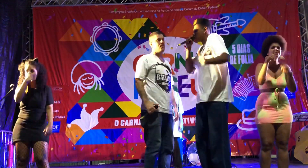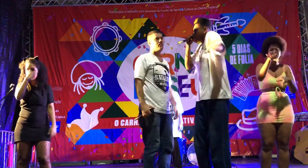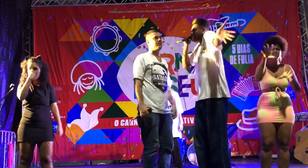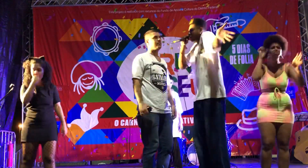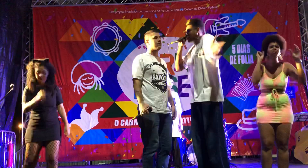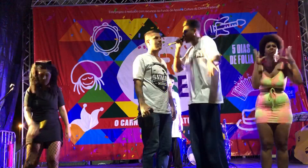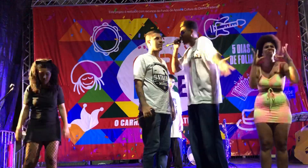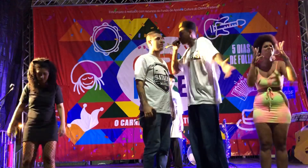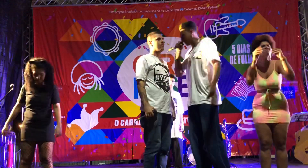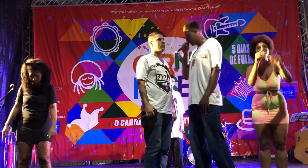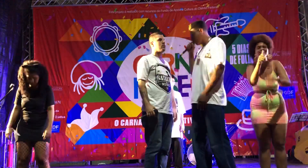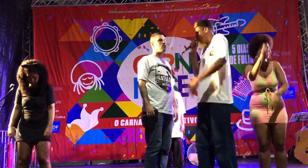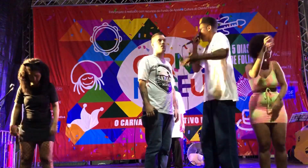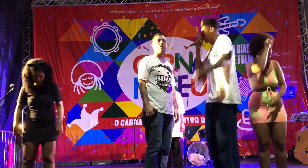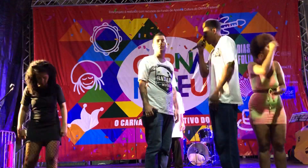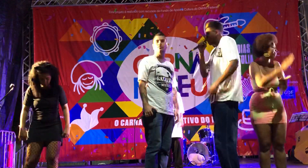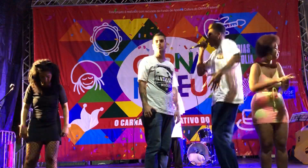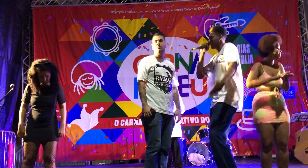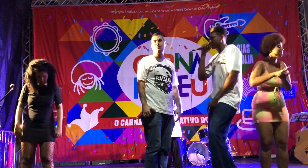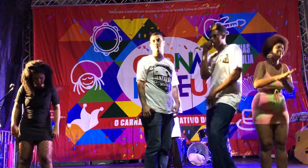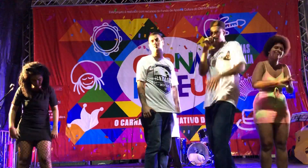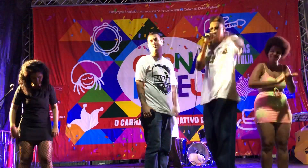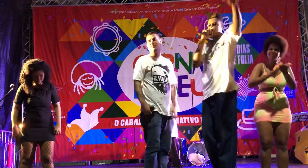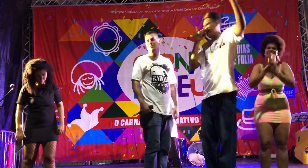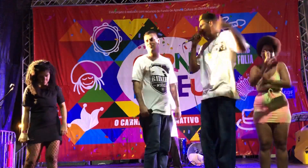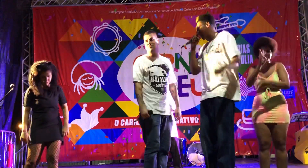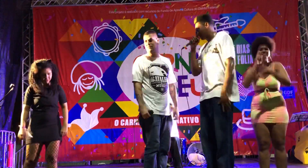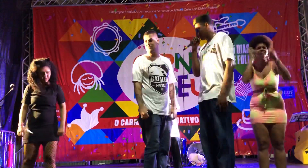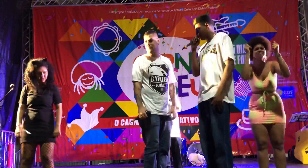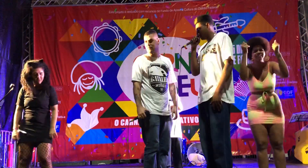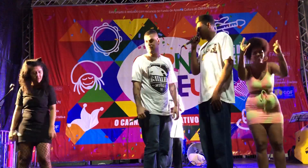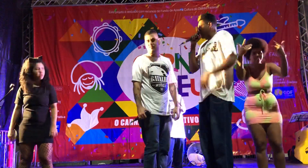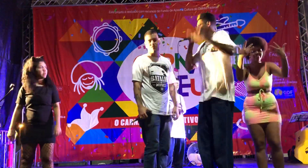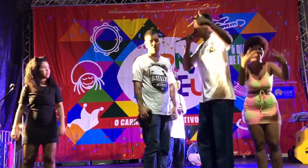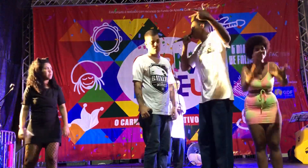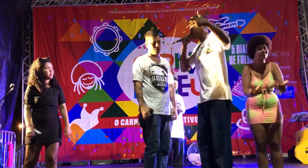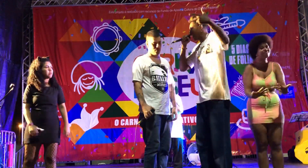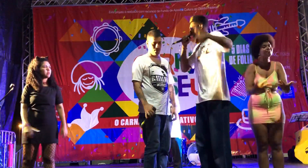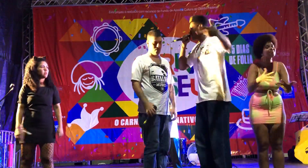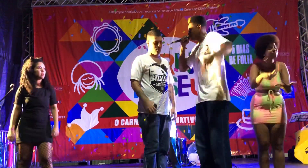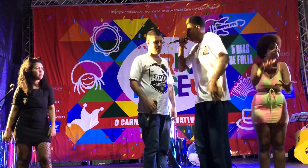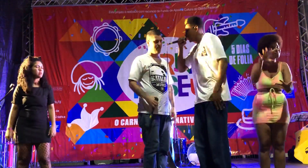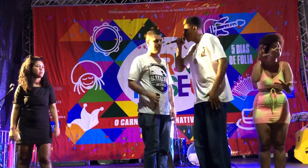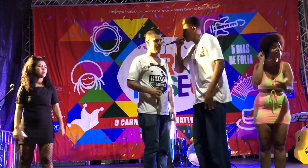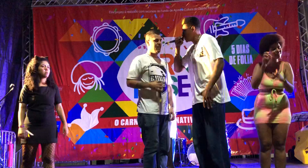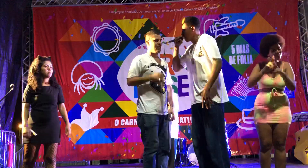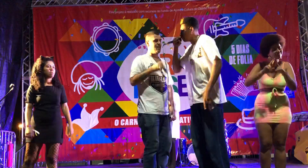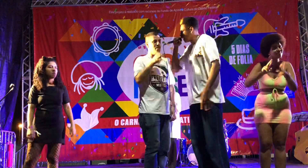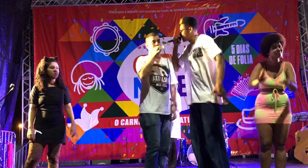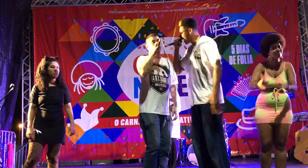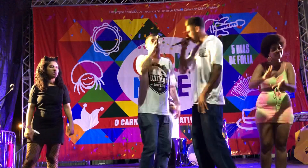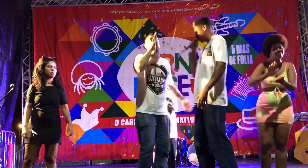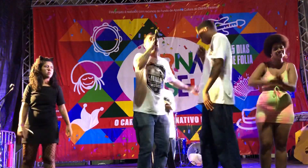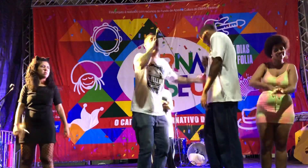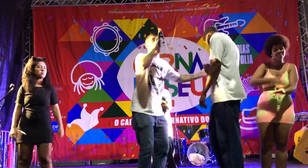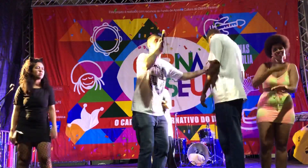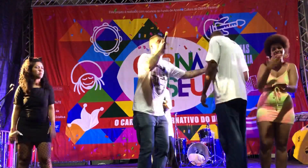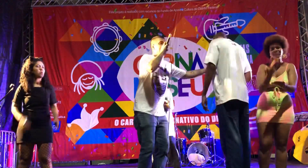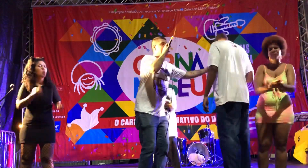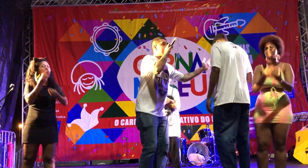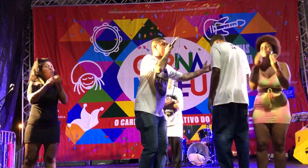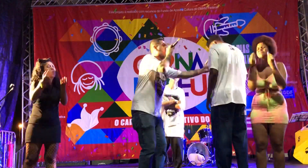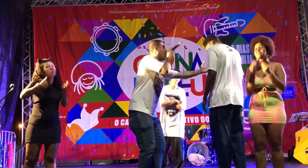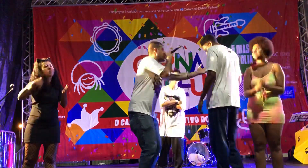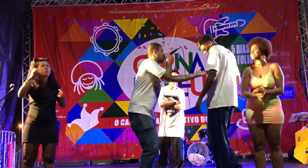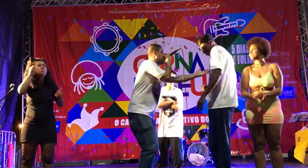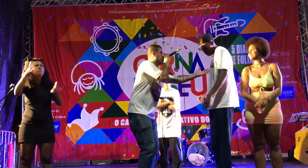todo mundo, mas você não aprendeu. Então, olha só, vou explicar. Escutar é diferente de interpretar. Como é que eu não